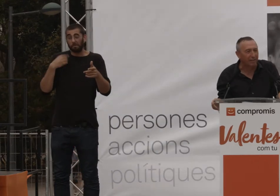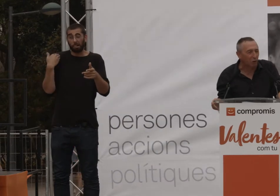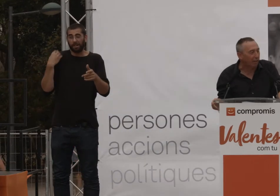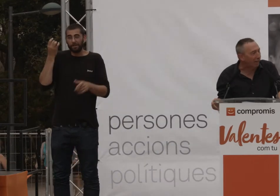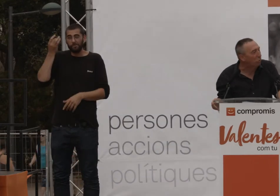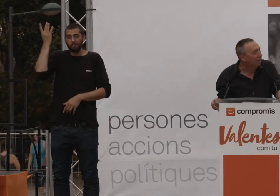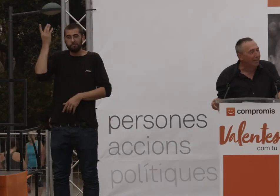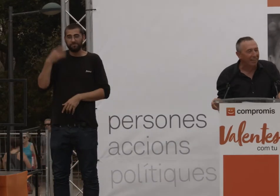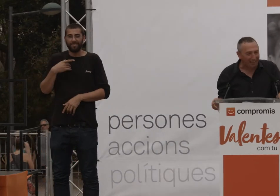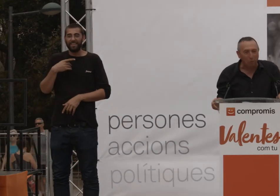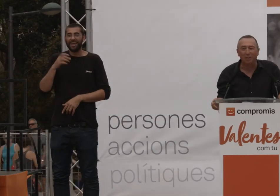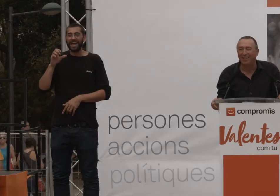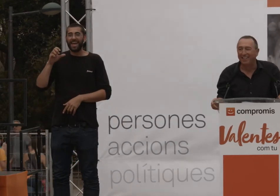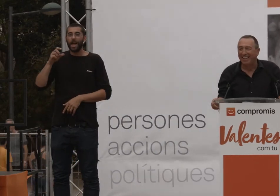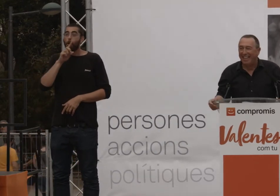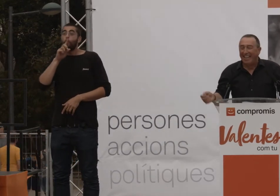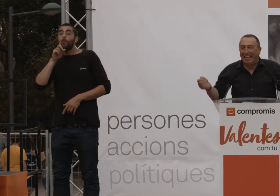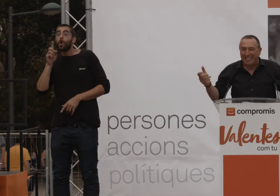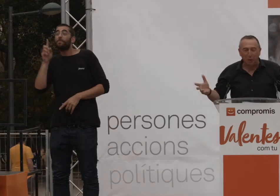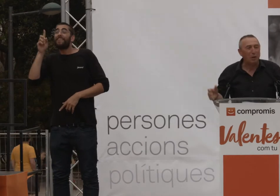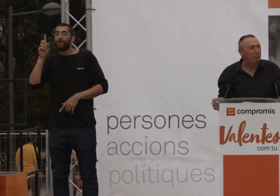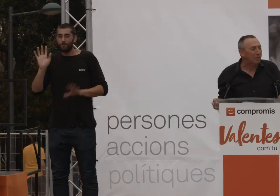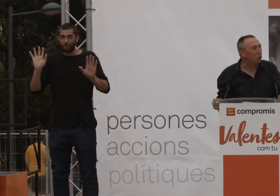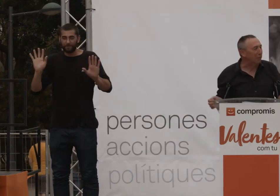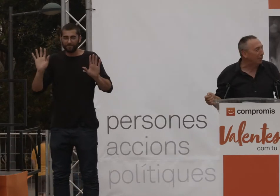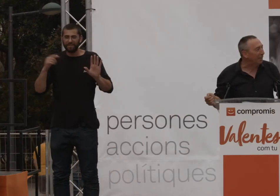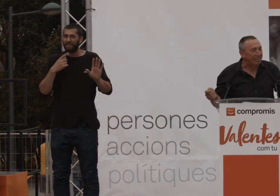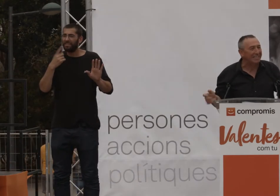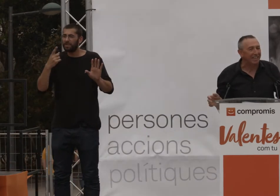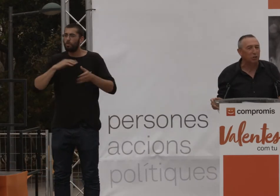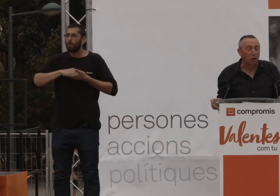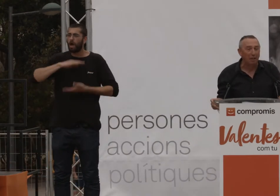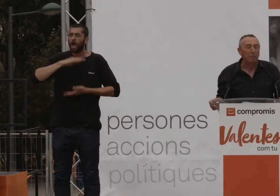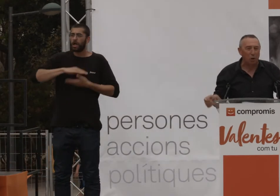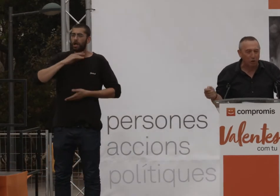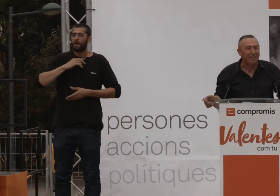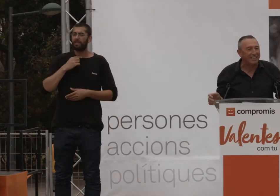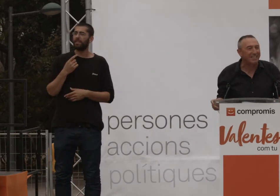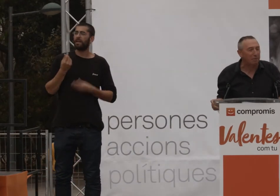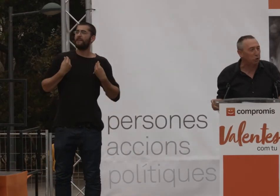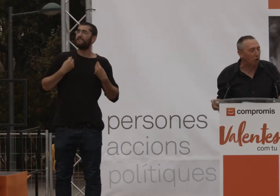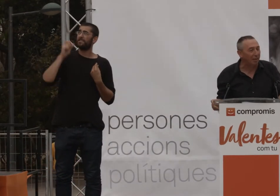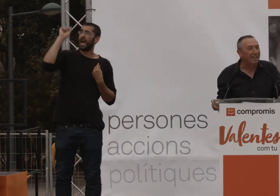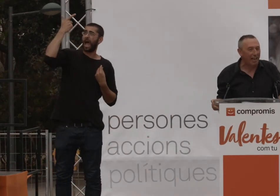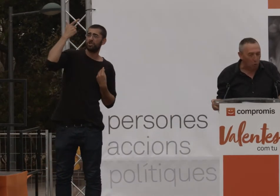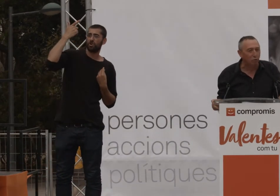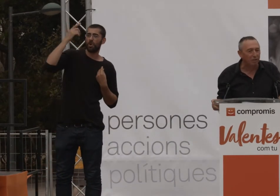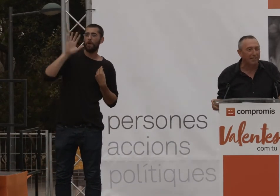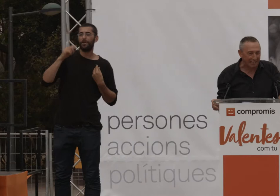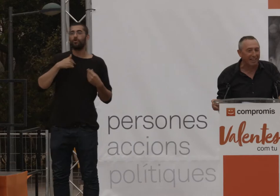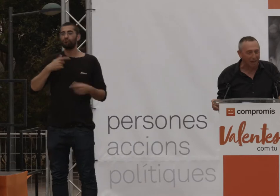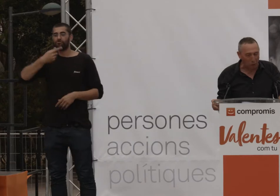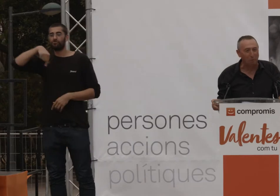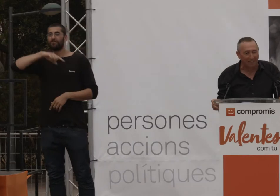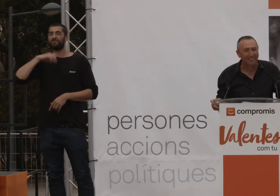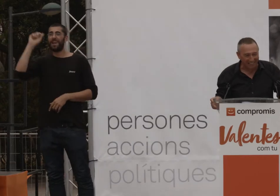d'Enric Nondeveu, que diu que sou capaços de vindre i estar al sol, però nosaltres estem al sol i alguns ja